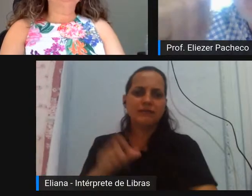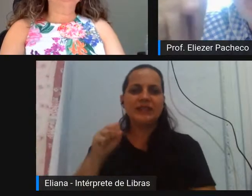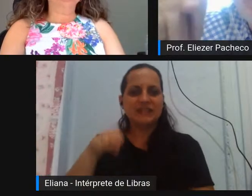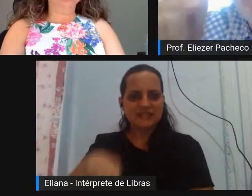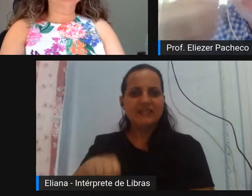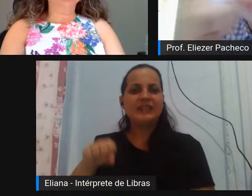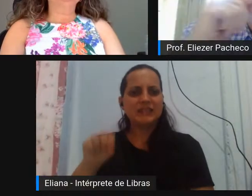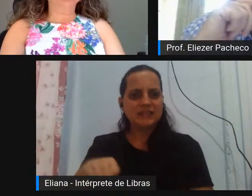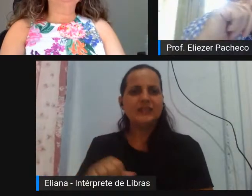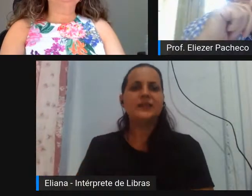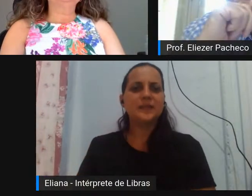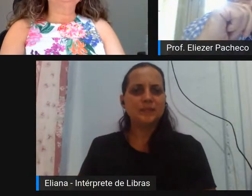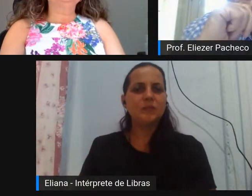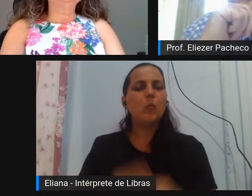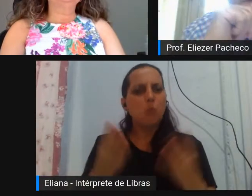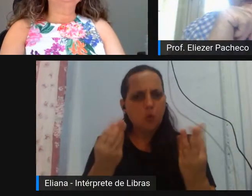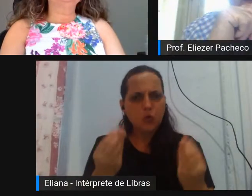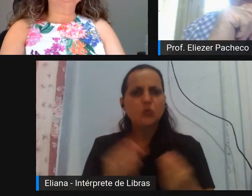muito a contribuir